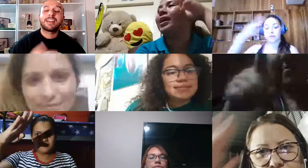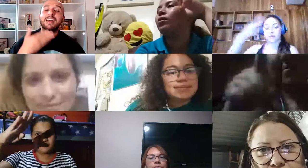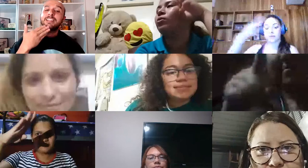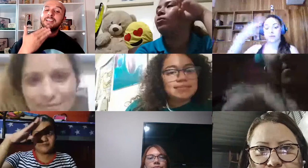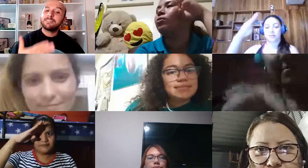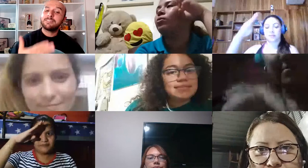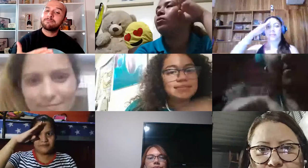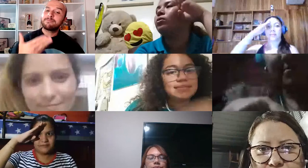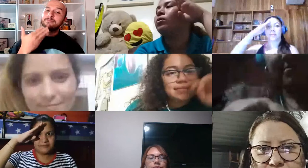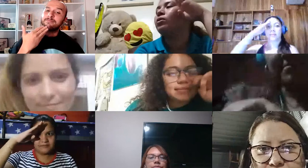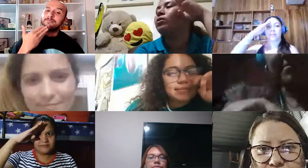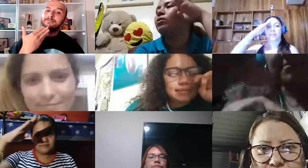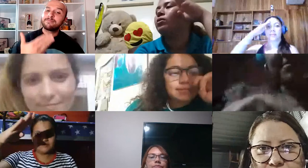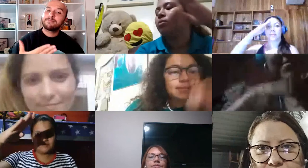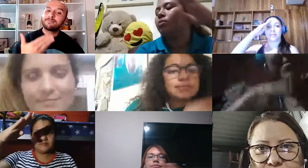Gracias.